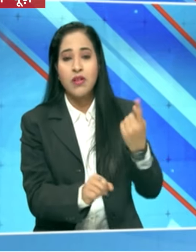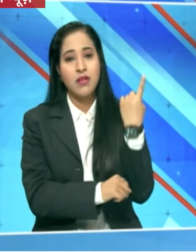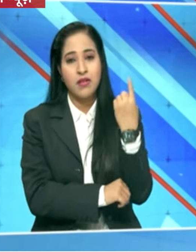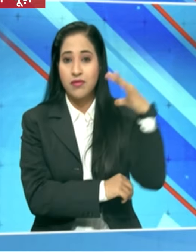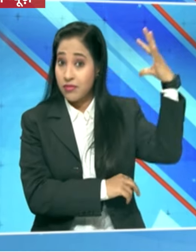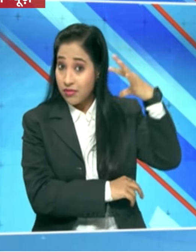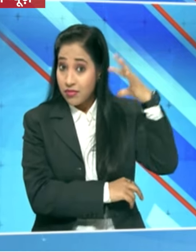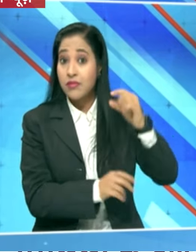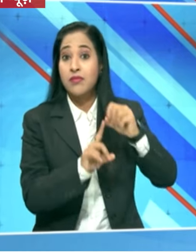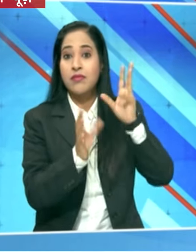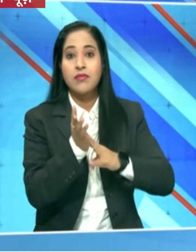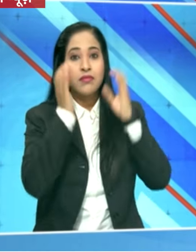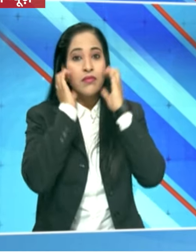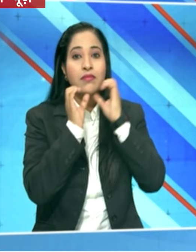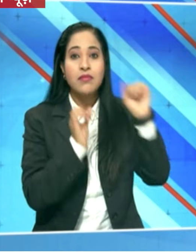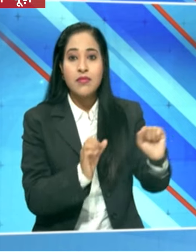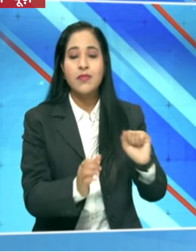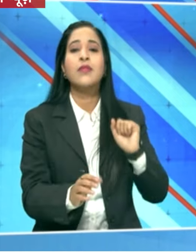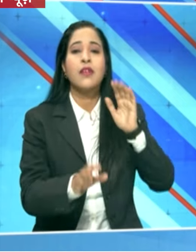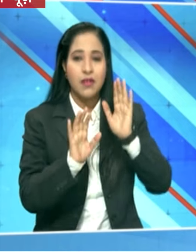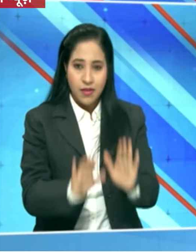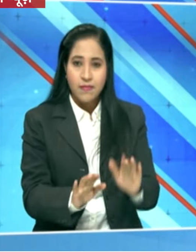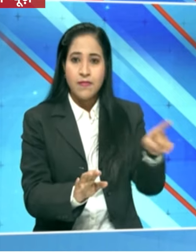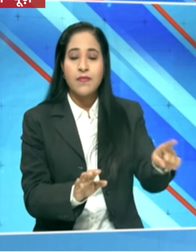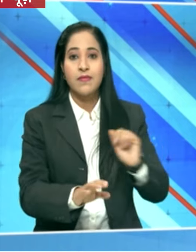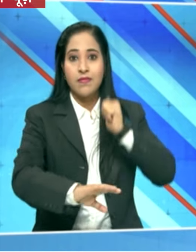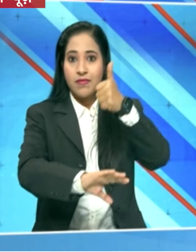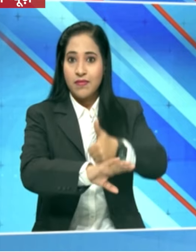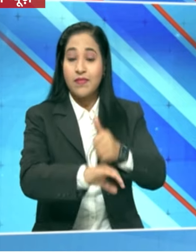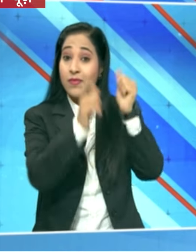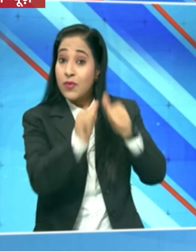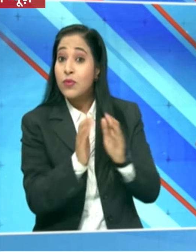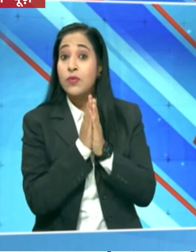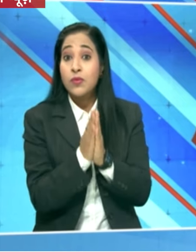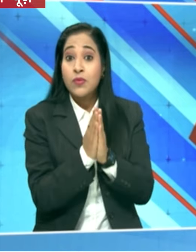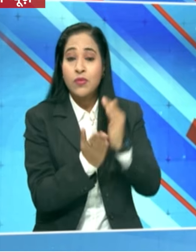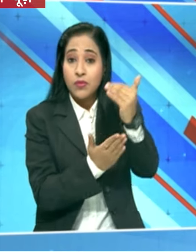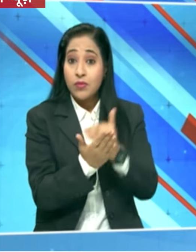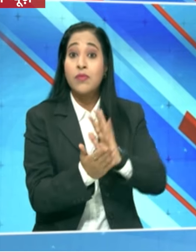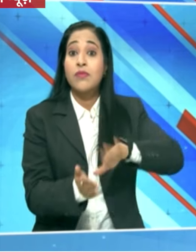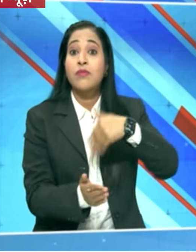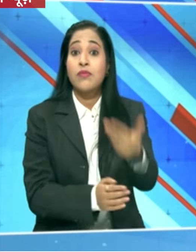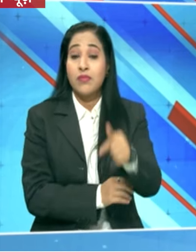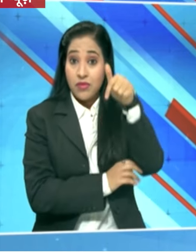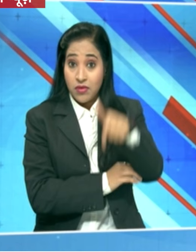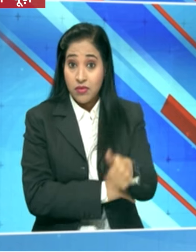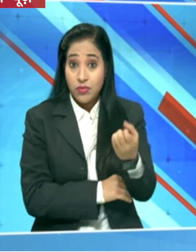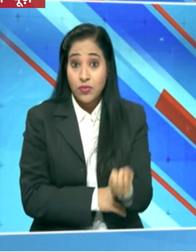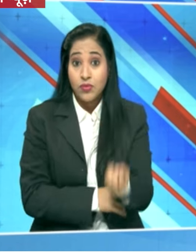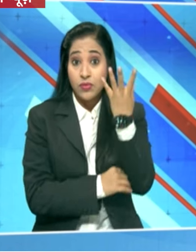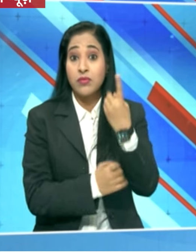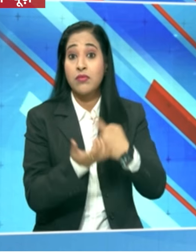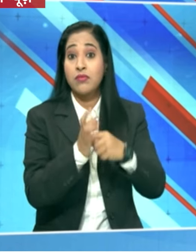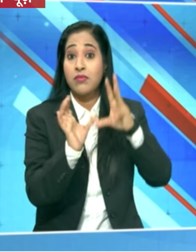दोपहर प्रधानमंत्री नरेंद्र मोदी की मौजूदगी में हुए प्राण प्रतिष्ठा समारोह के बाद की आज की